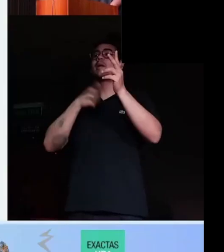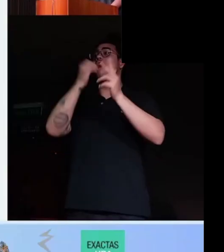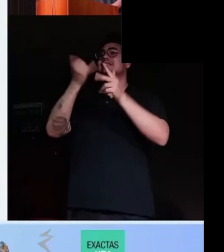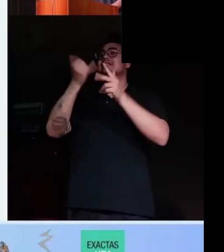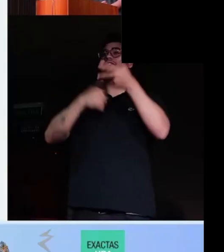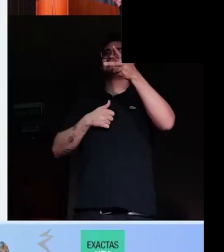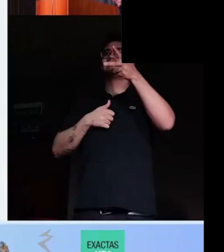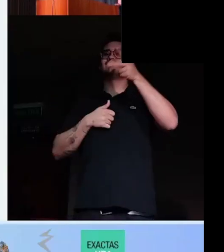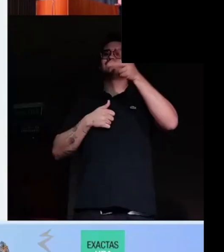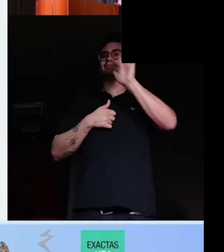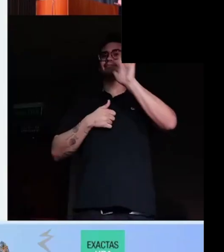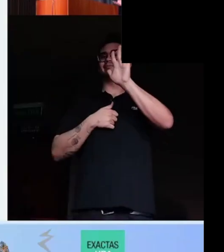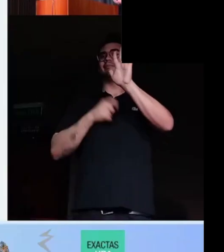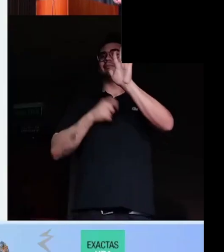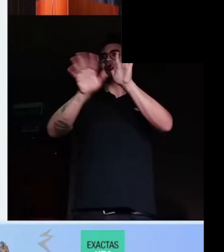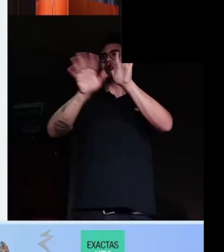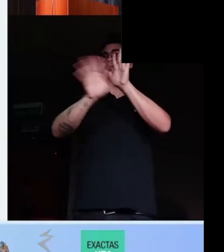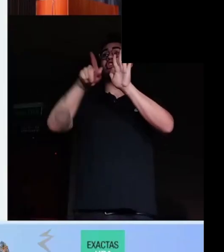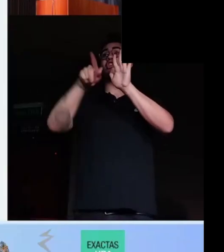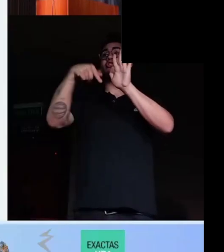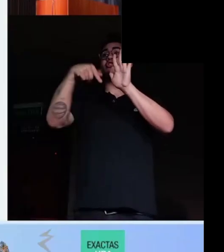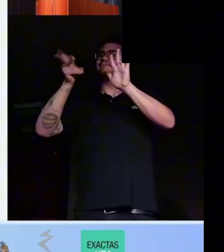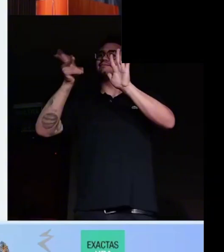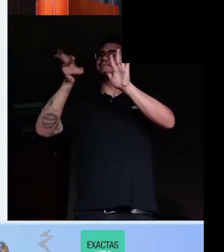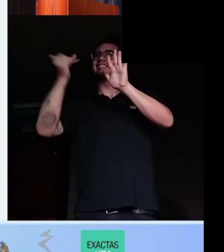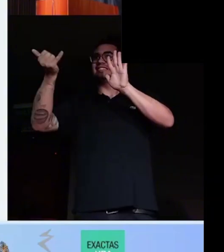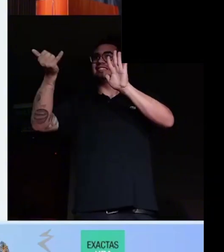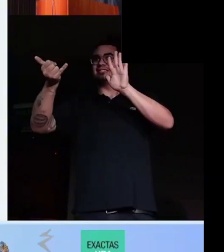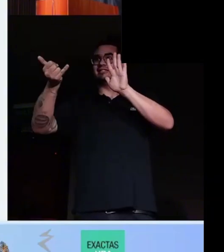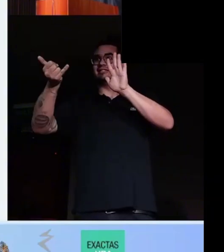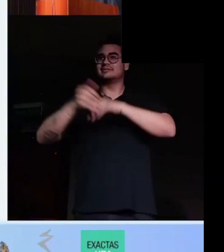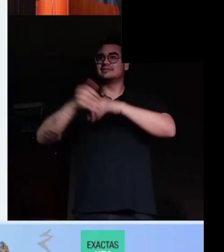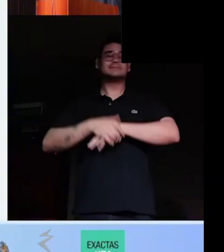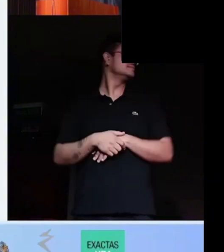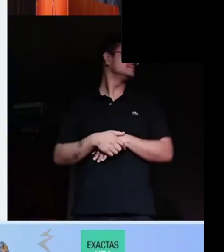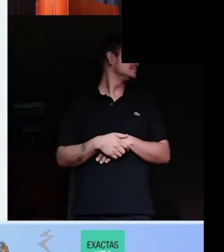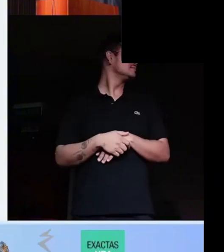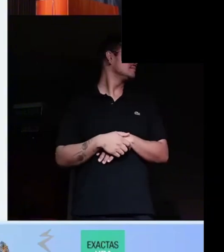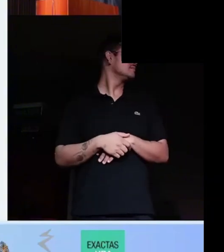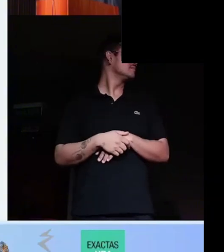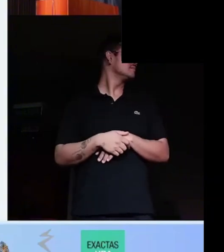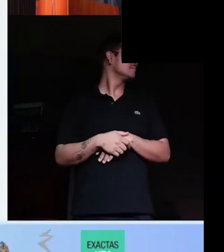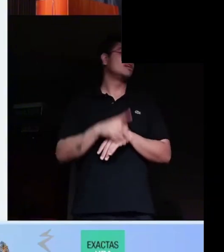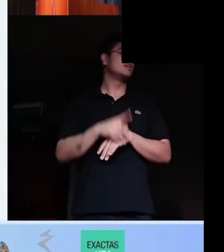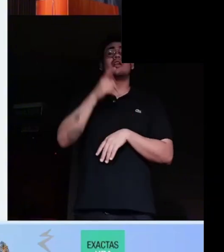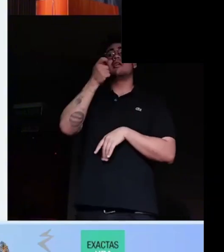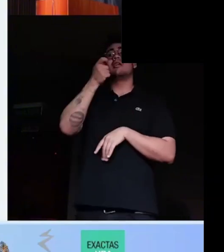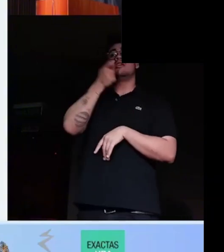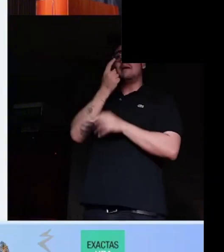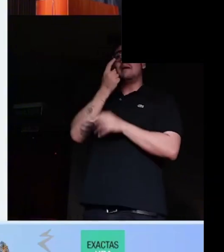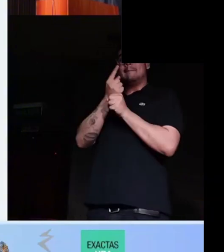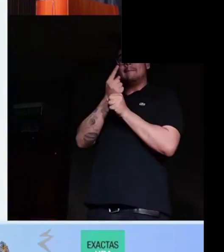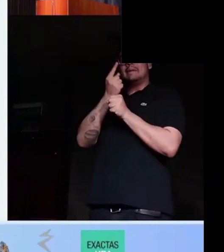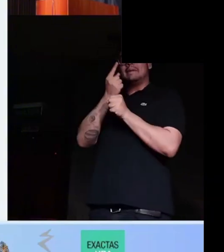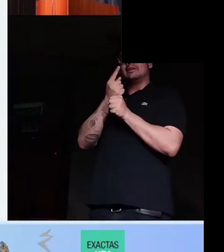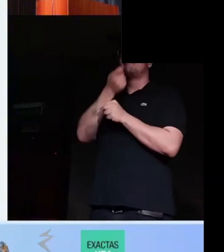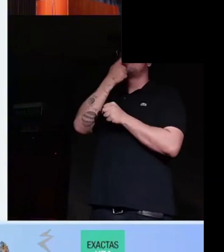Luego tiene distintas funciones como el tipo de captura de imagen, es básicamente la velocidad con que captura.